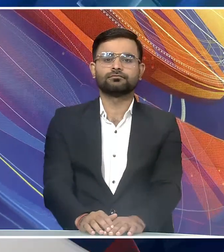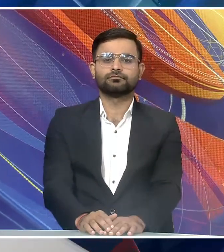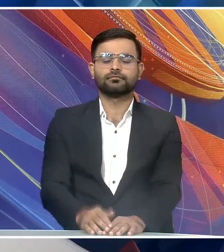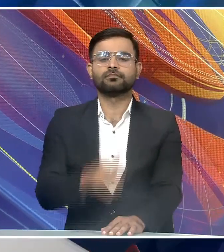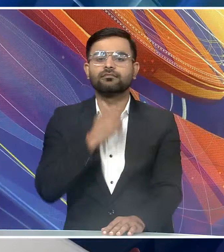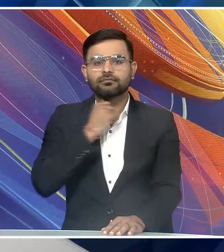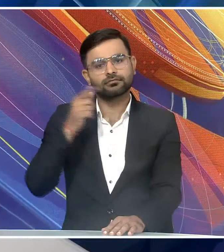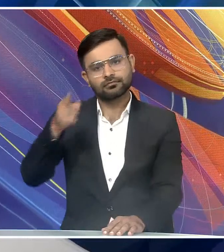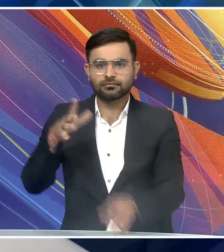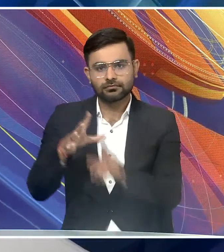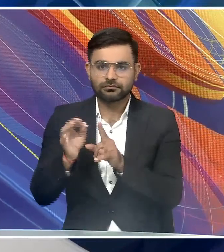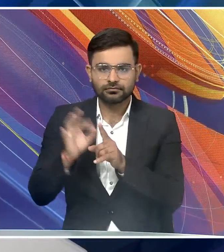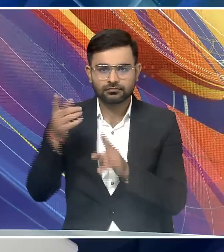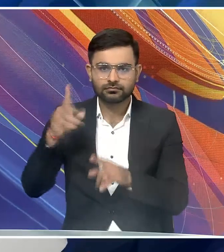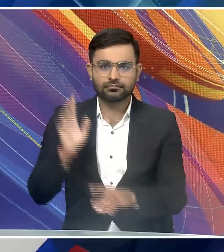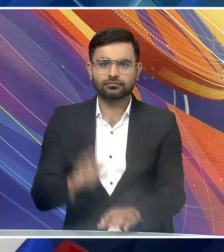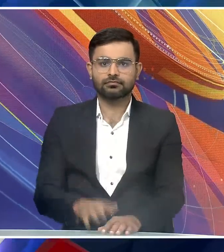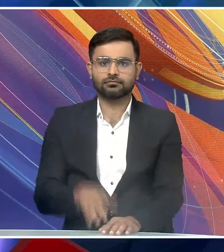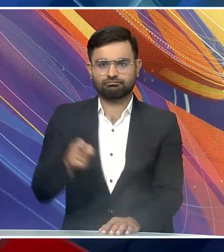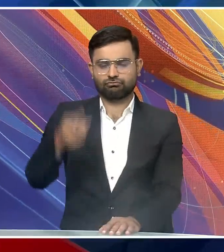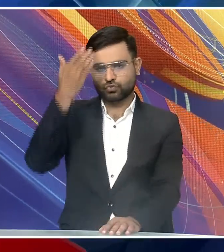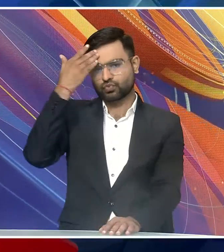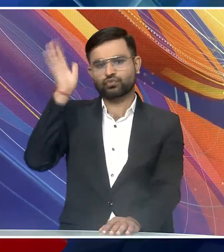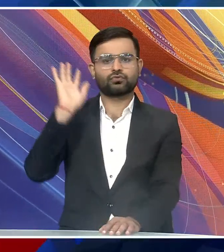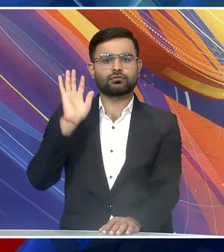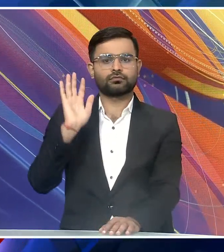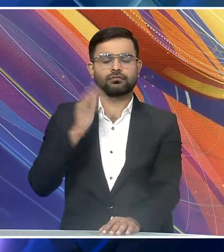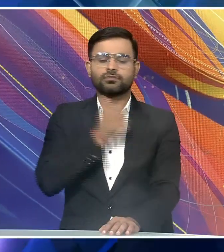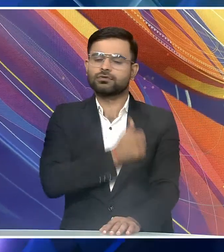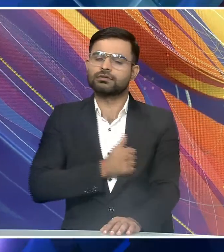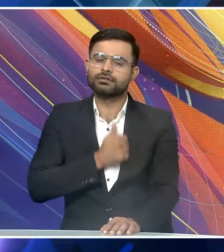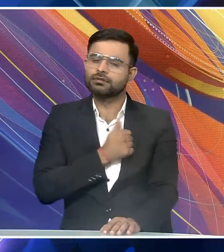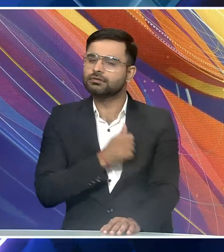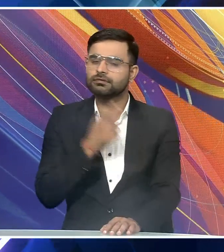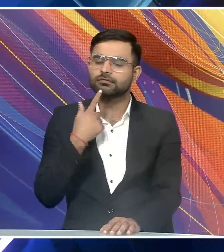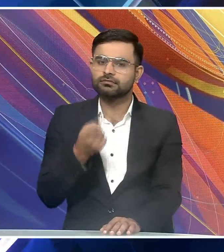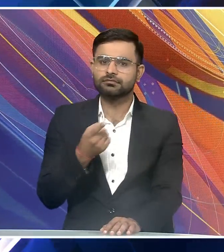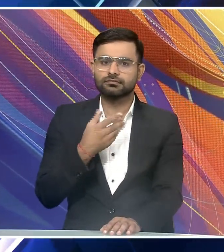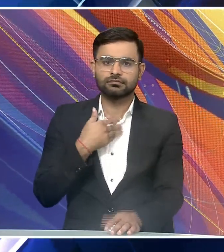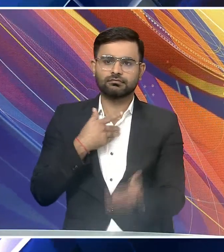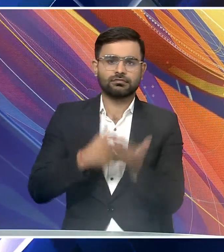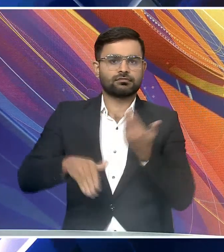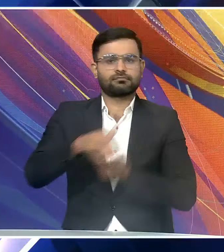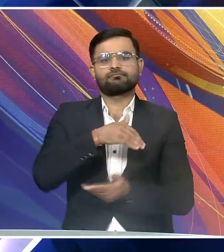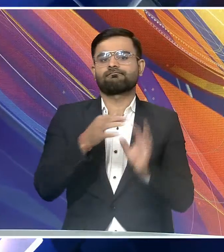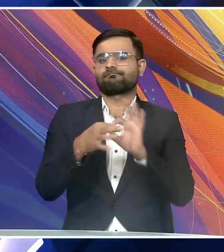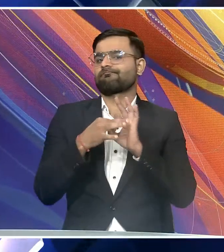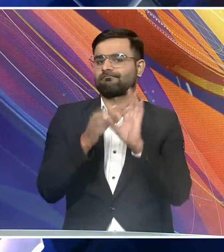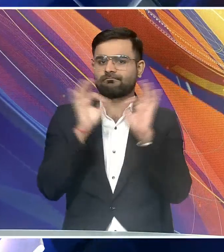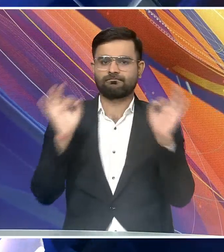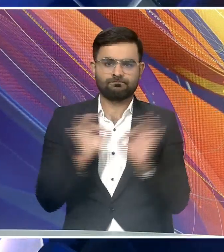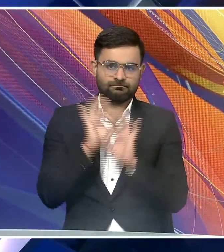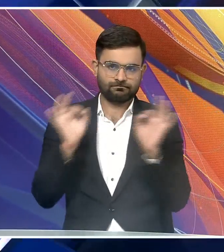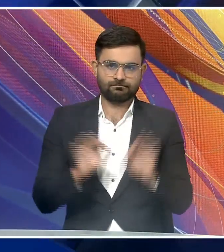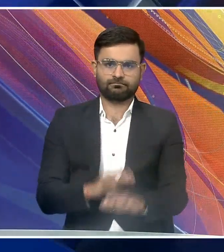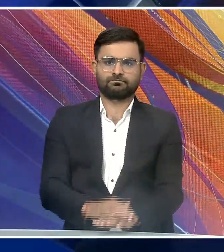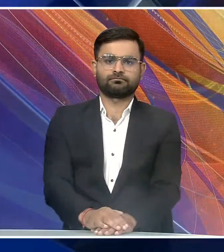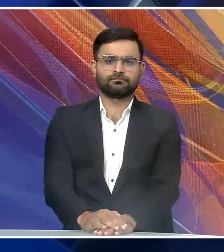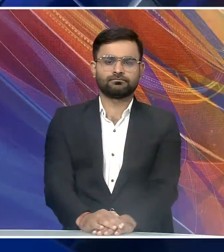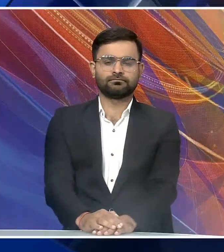वादा आपने किया सर, आप जानो। क्षमा कीजिए, हम ये रिश्ता नहीं कर सकते।